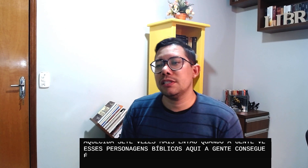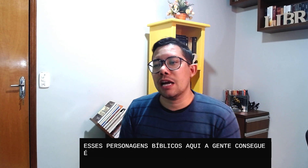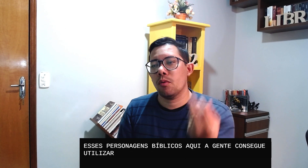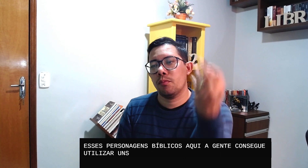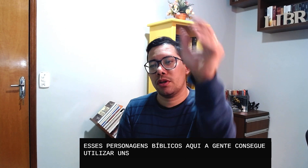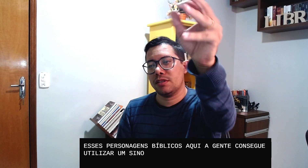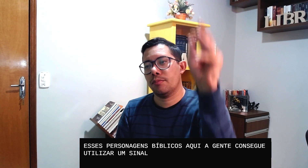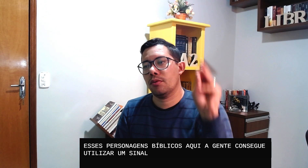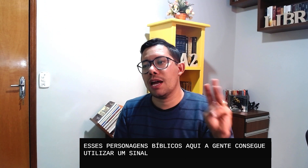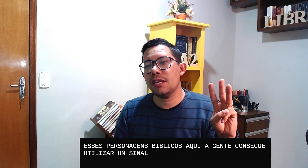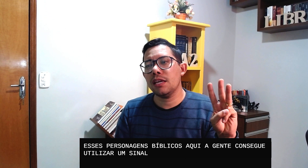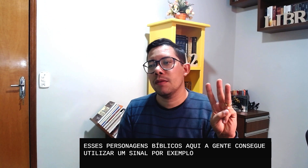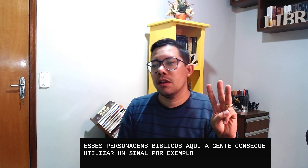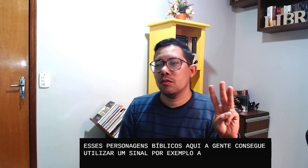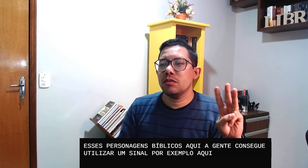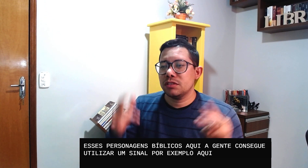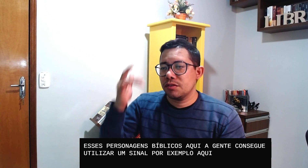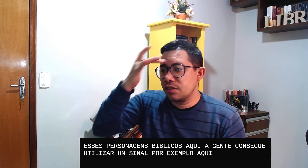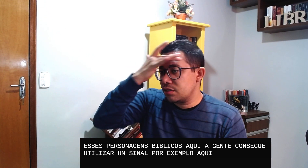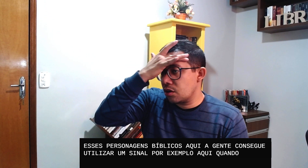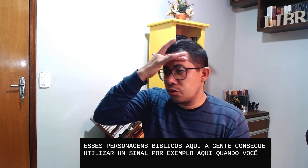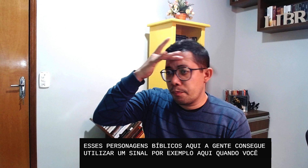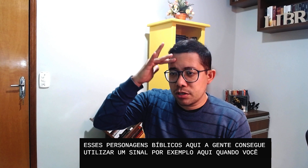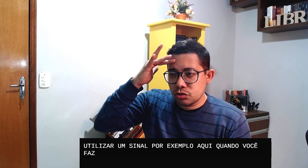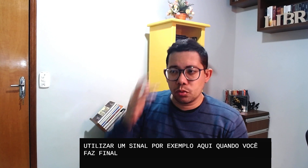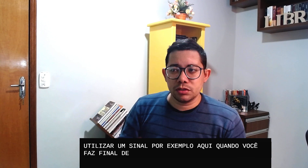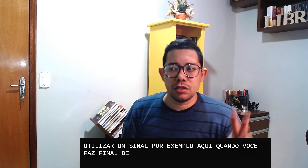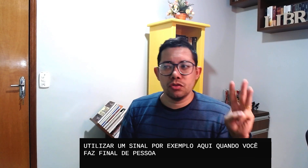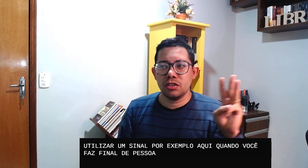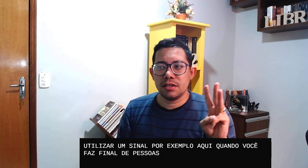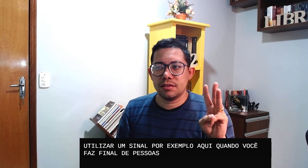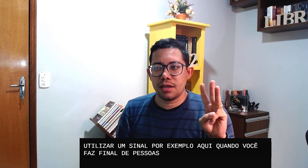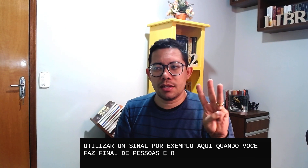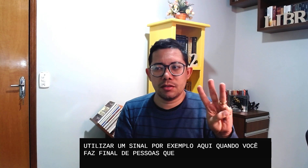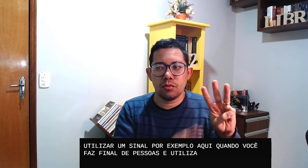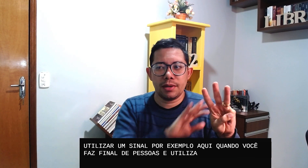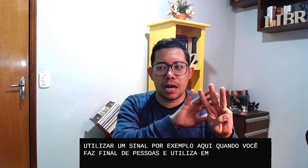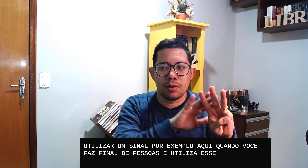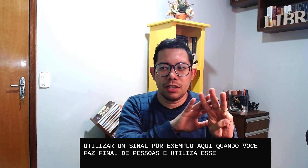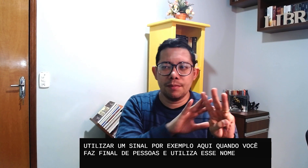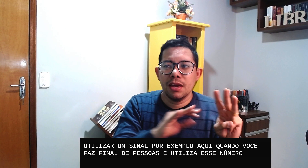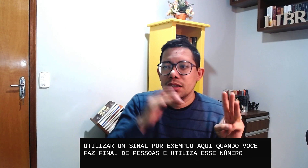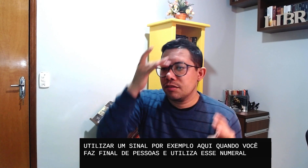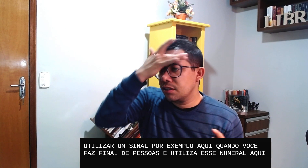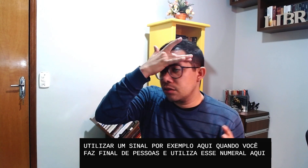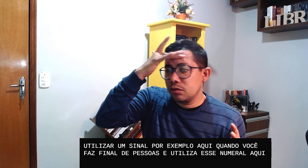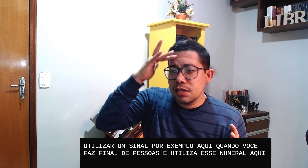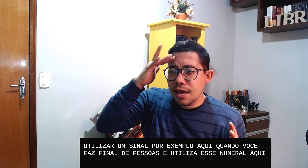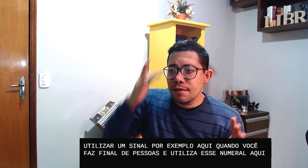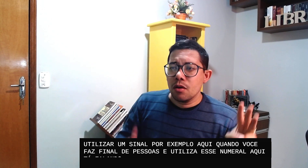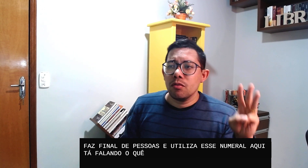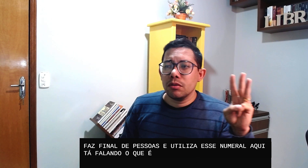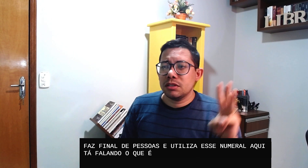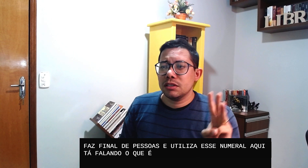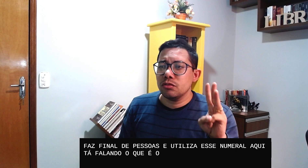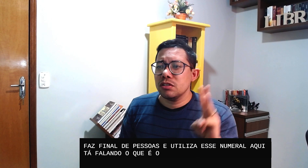sinal. Por exemplo, aqui, quando você faz sinal de pessoas e utiliza esse numeral aqui, está falando que você está utilizando